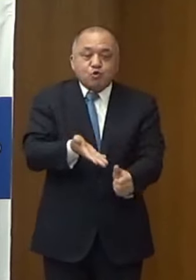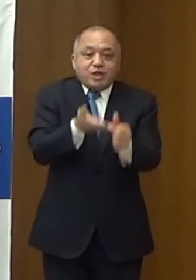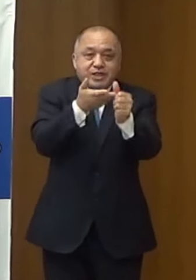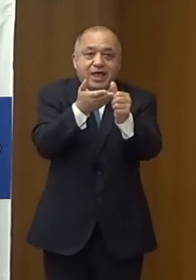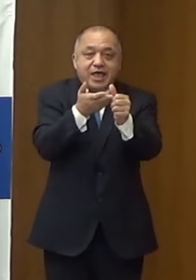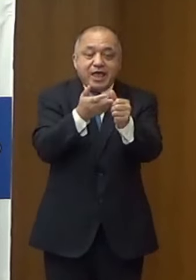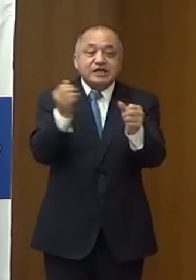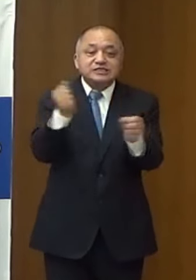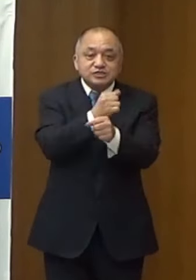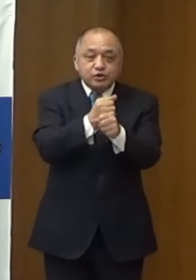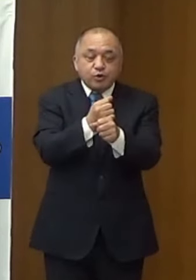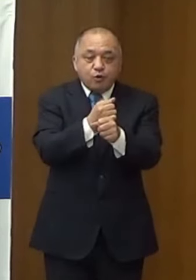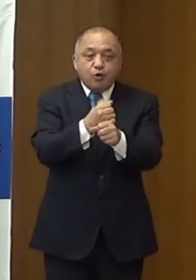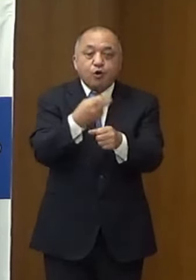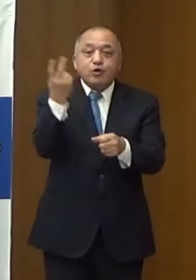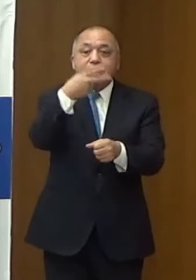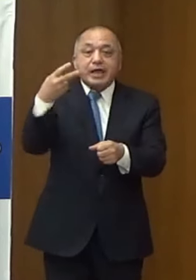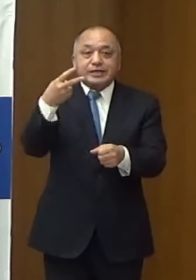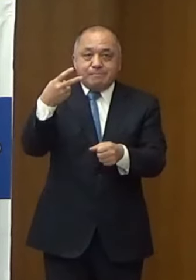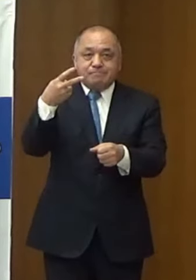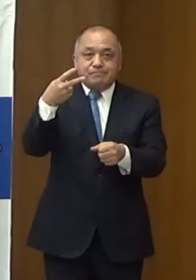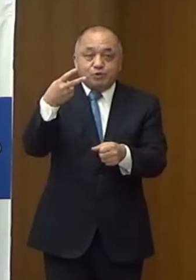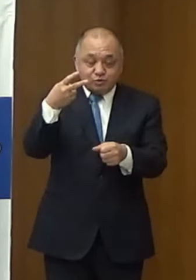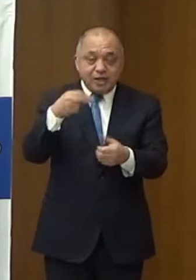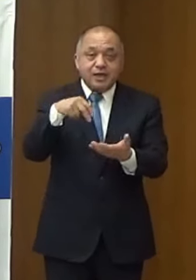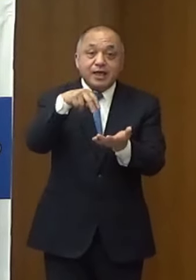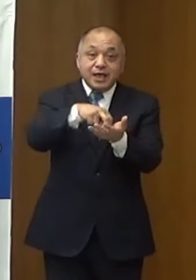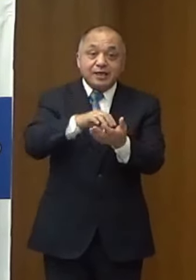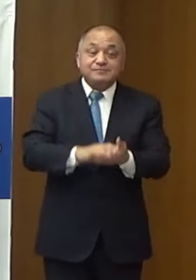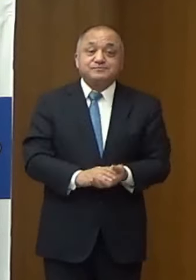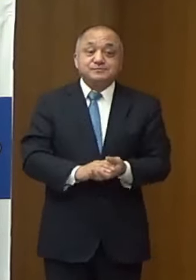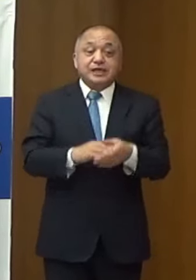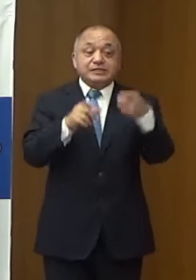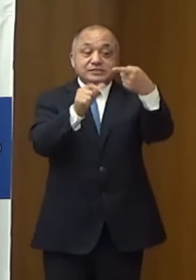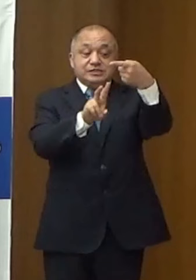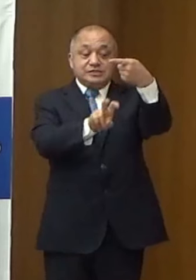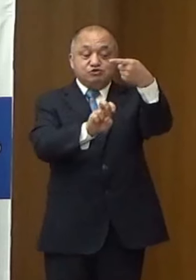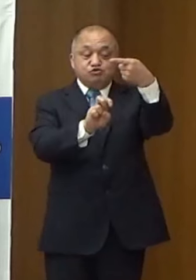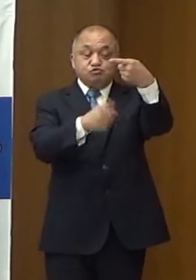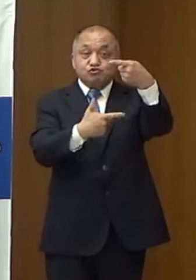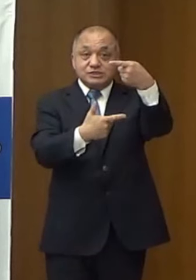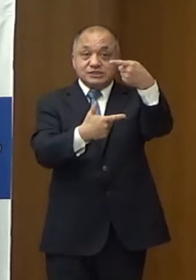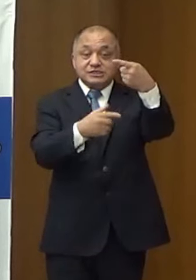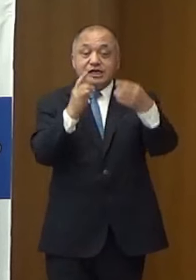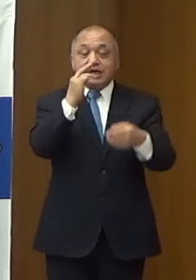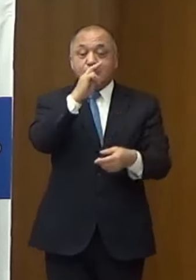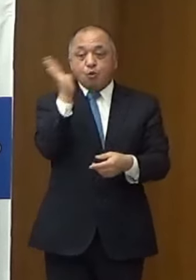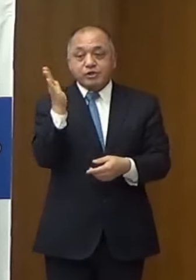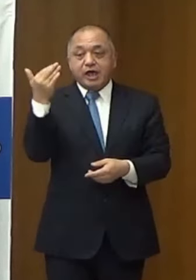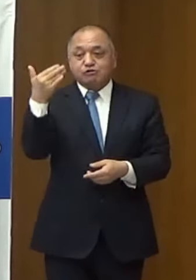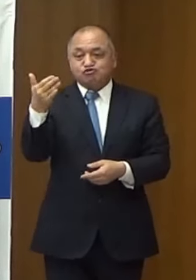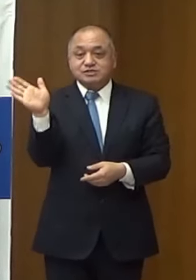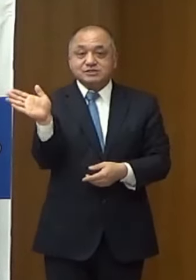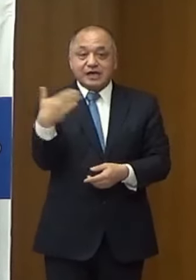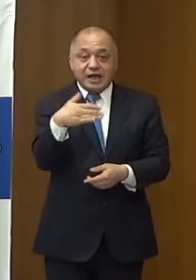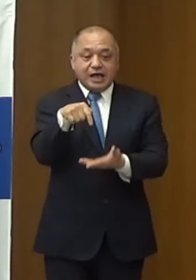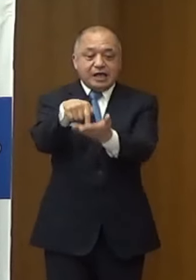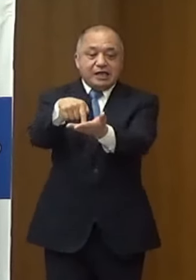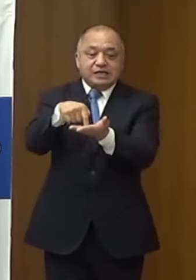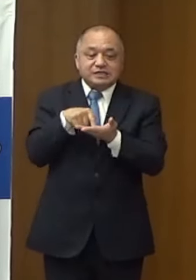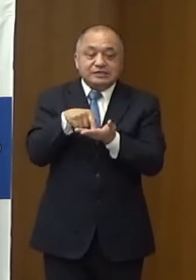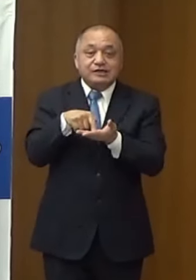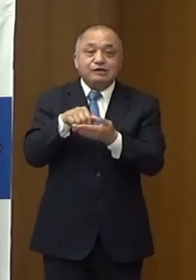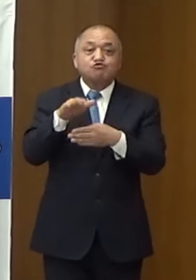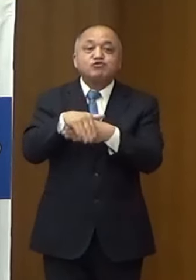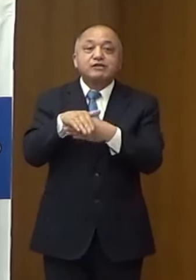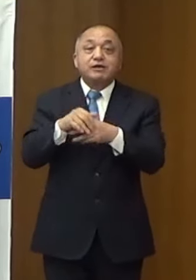2弾につきまして、1月26日午前9時から申請受付を開始